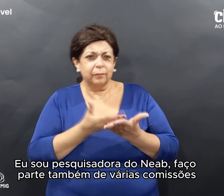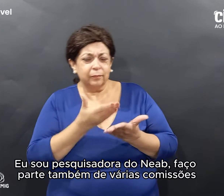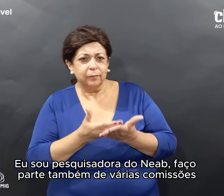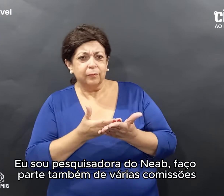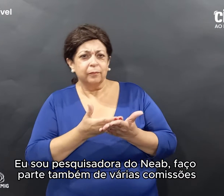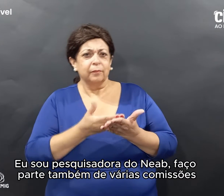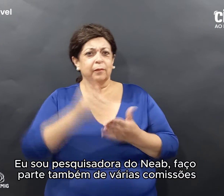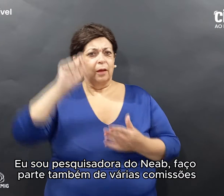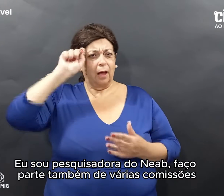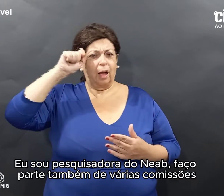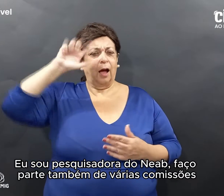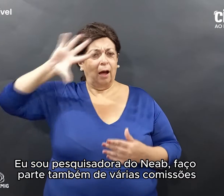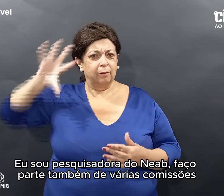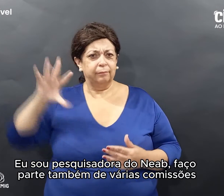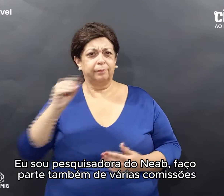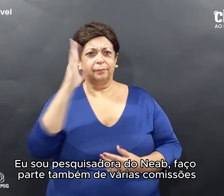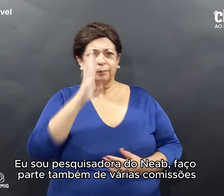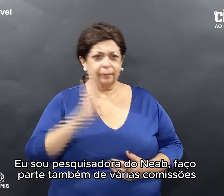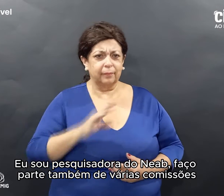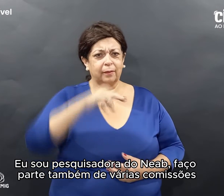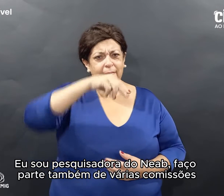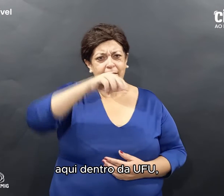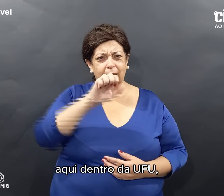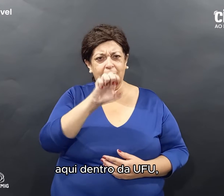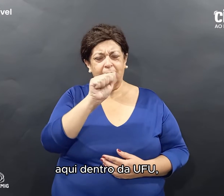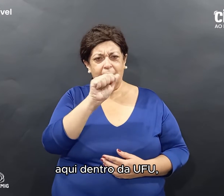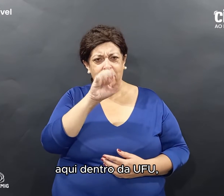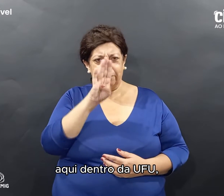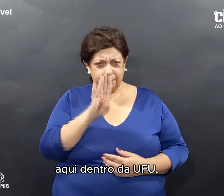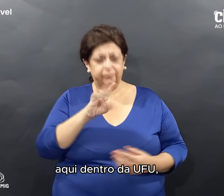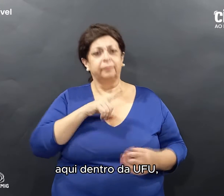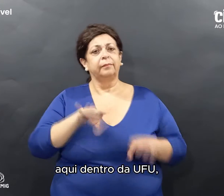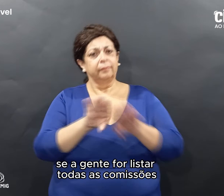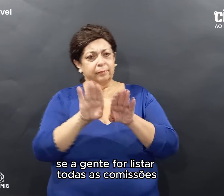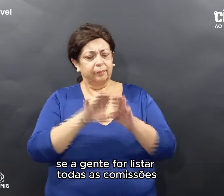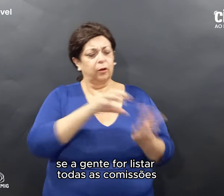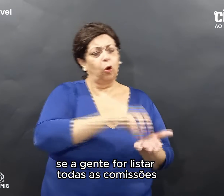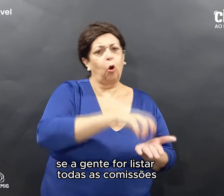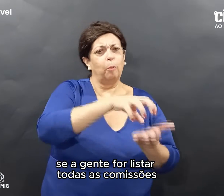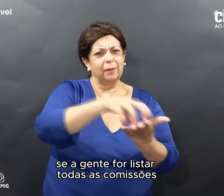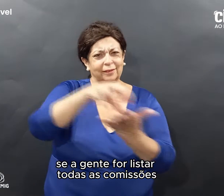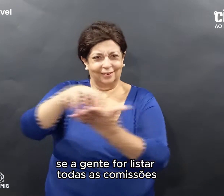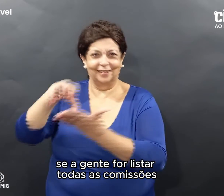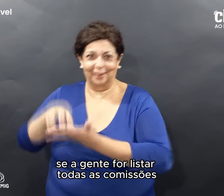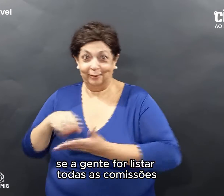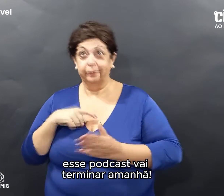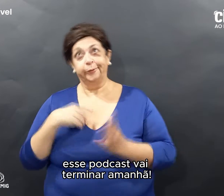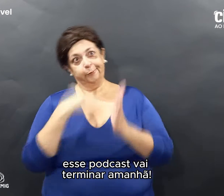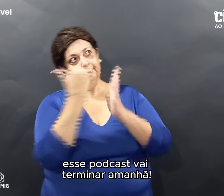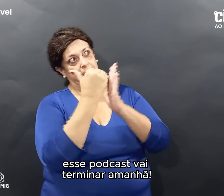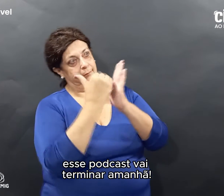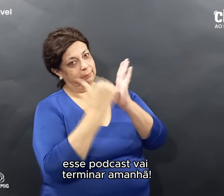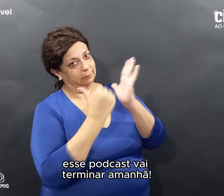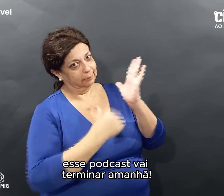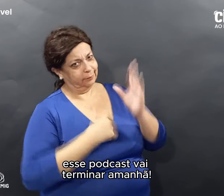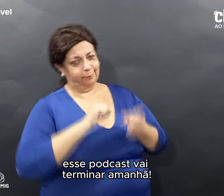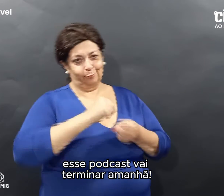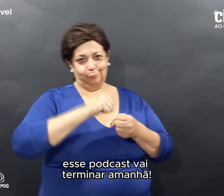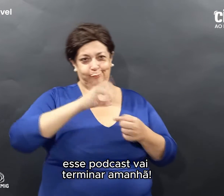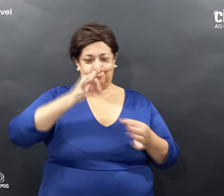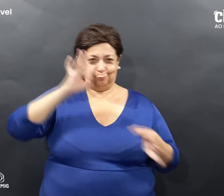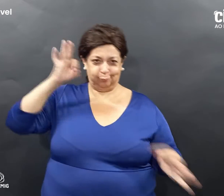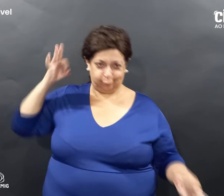NEAB, faço parte também de várias comissões aqui dentro da UFO. Se a gente for listar todas as comissões, esse podcast vai